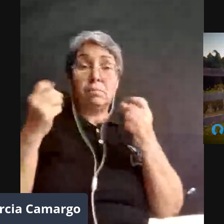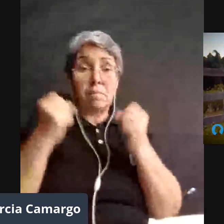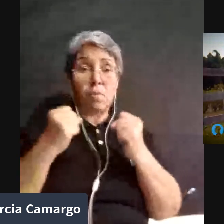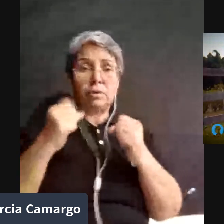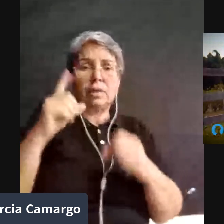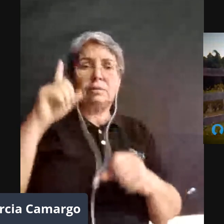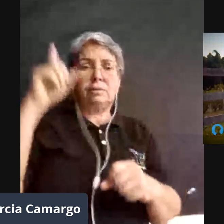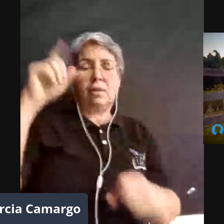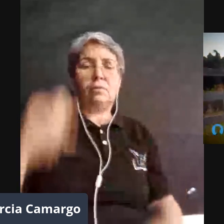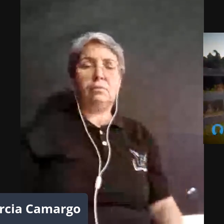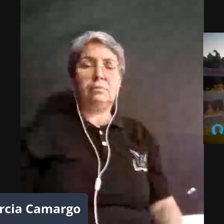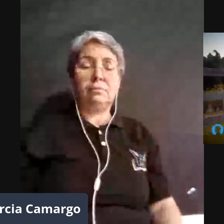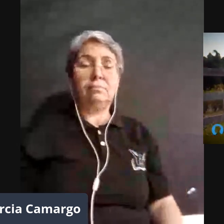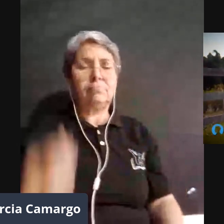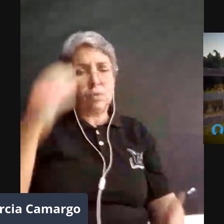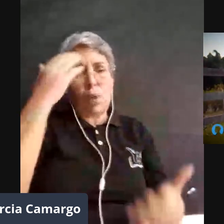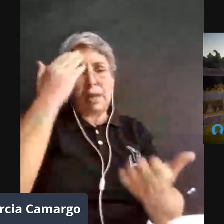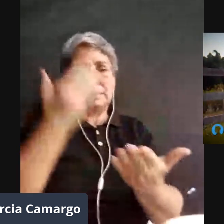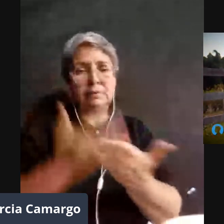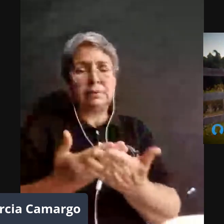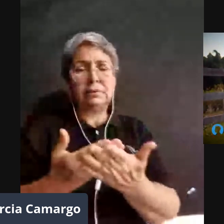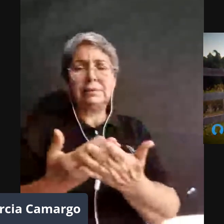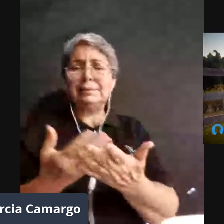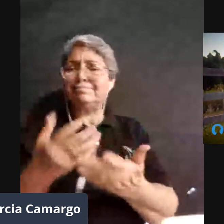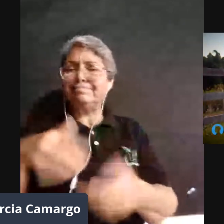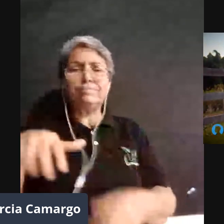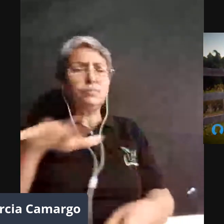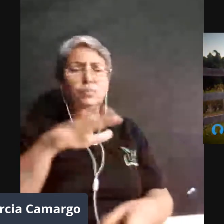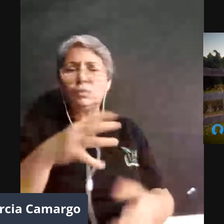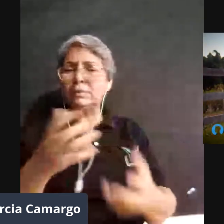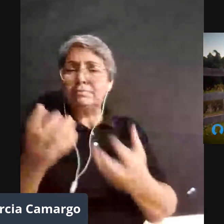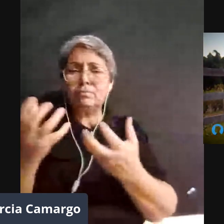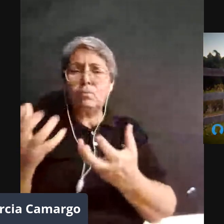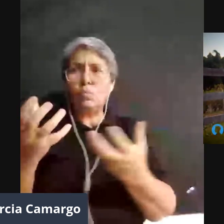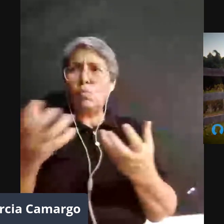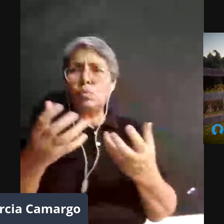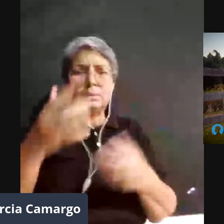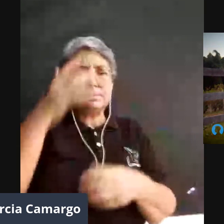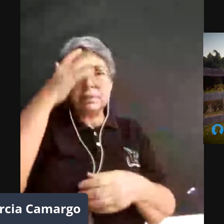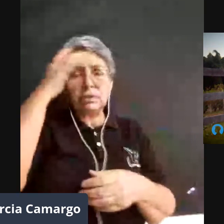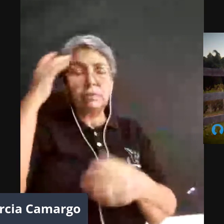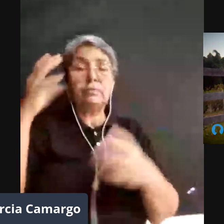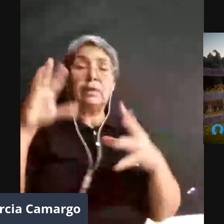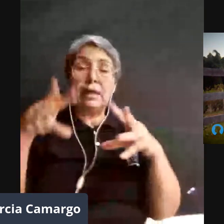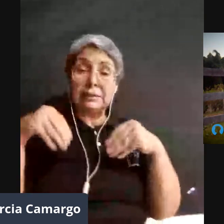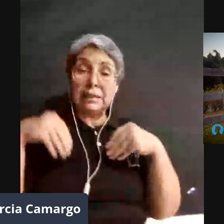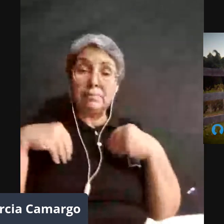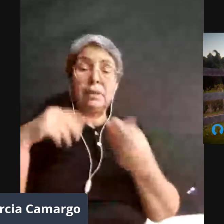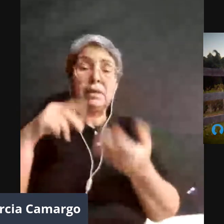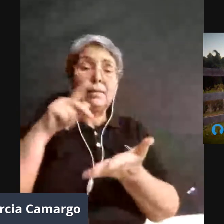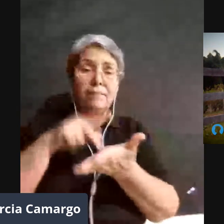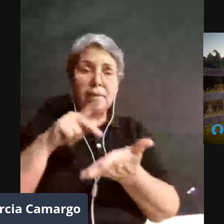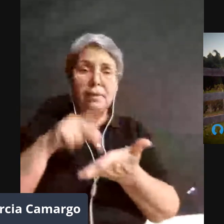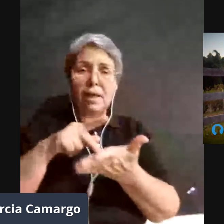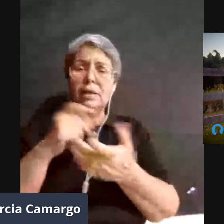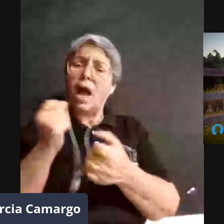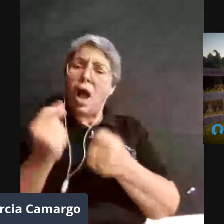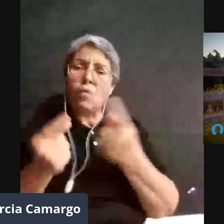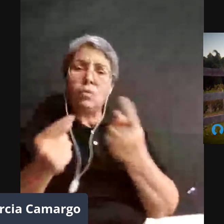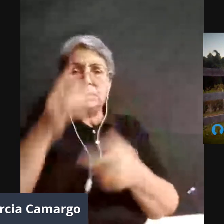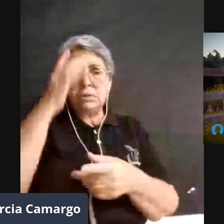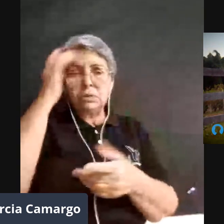vão perceber e vão receber verdades que agora são muito pouco, são palidamente compreendidas.